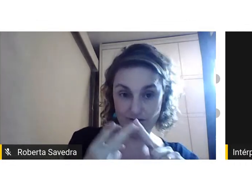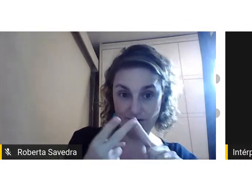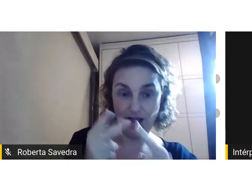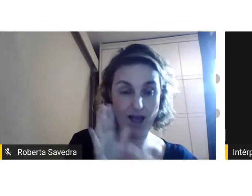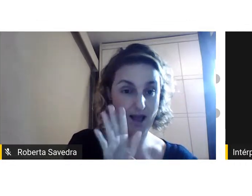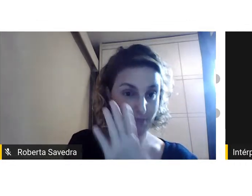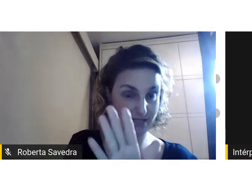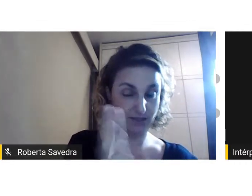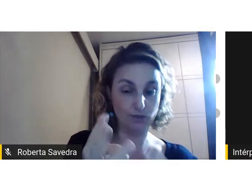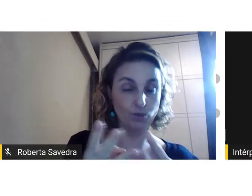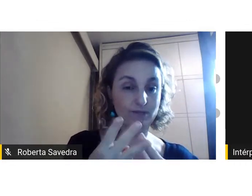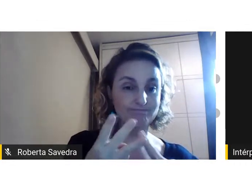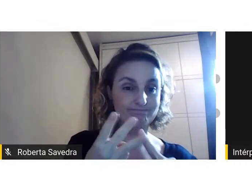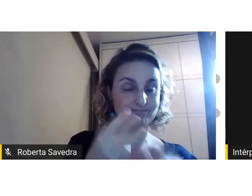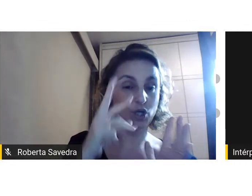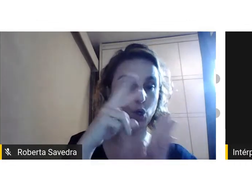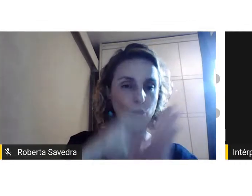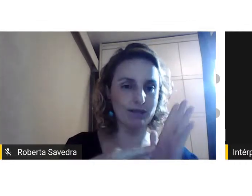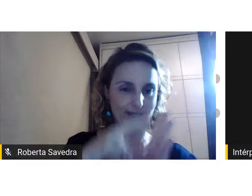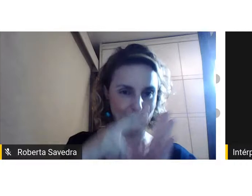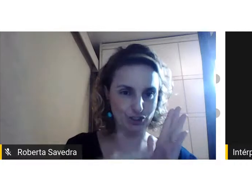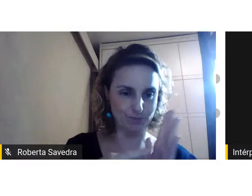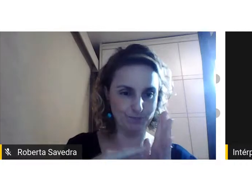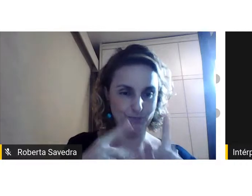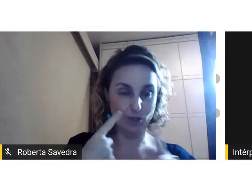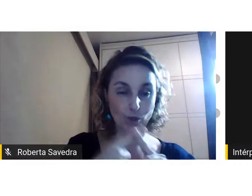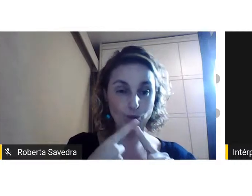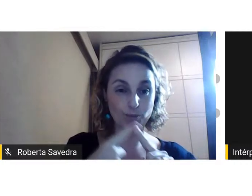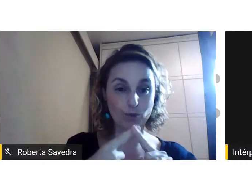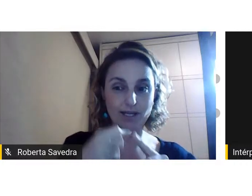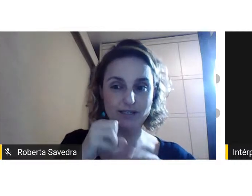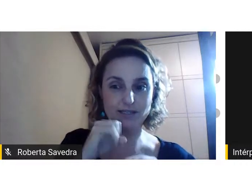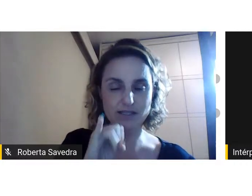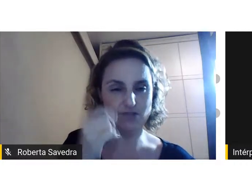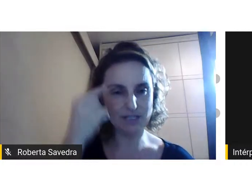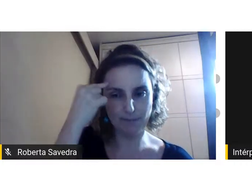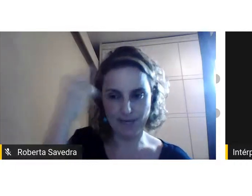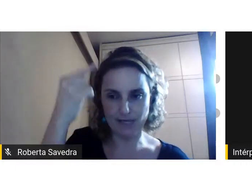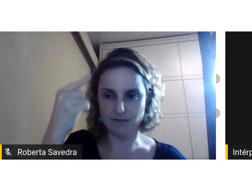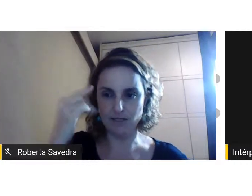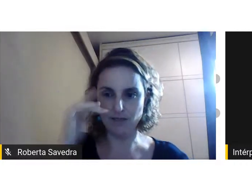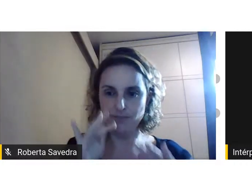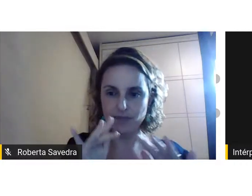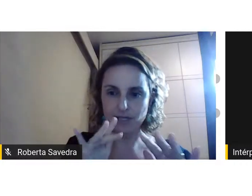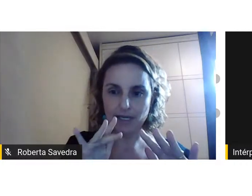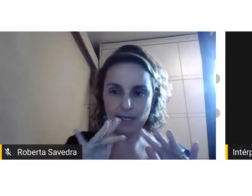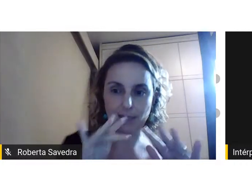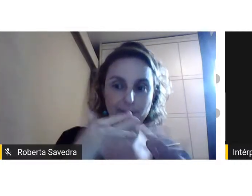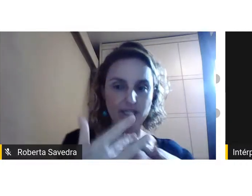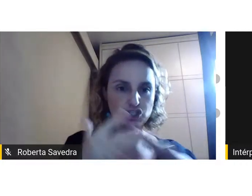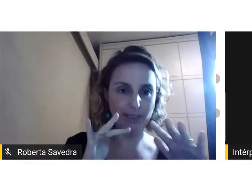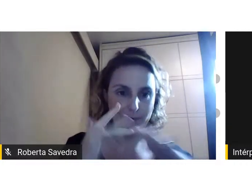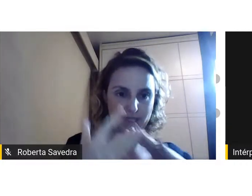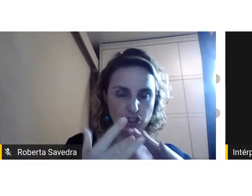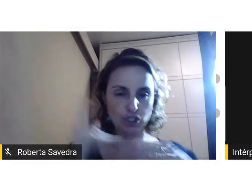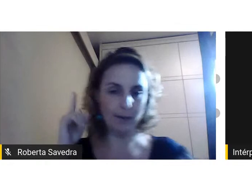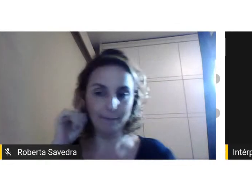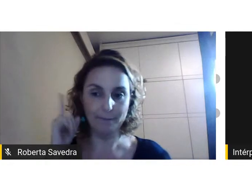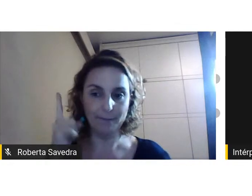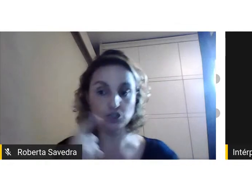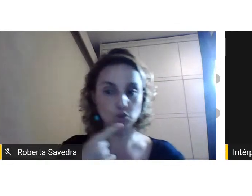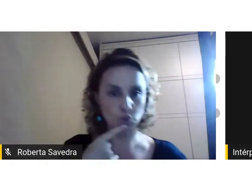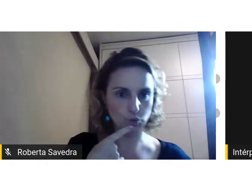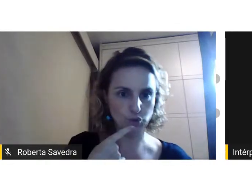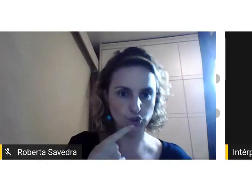esses três essas três categorias seriam at o roteirista especializado e apresentadores